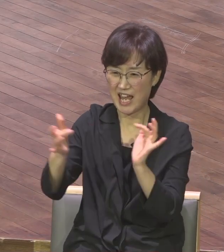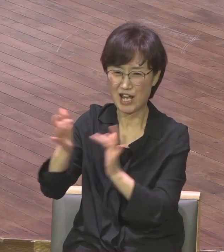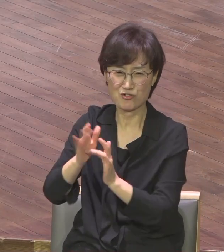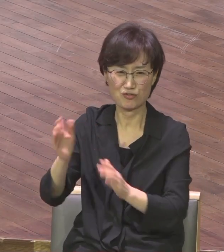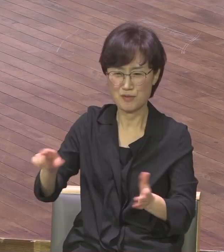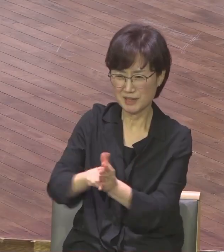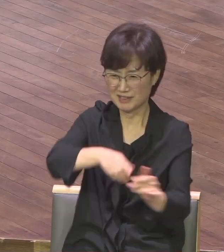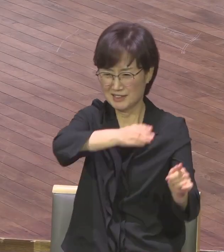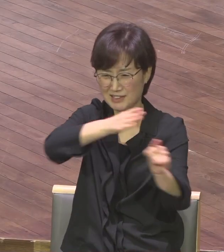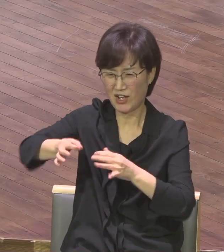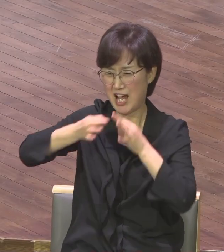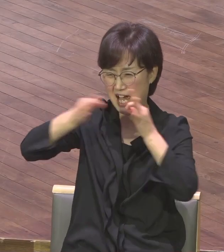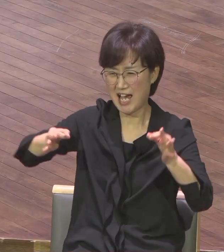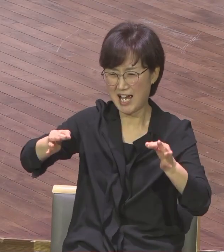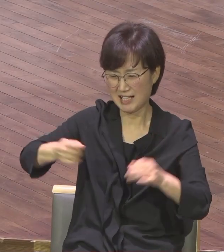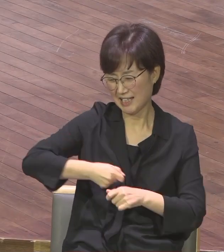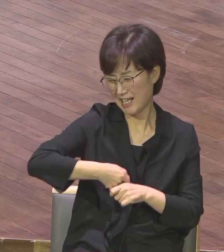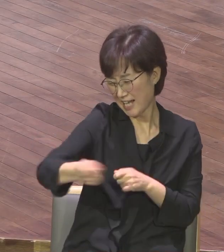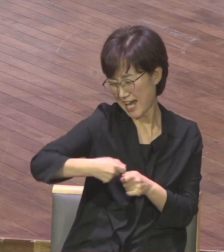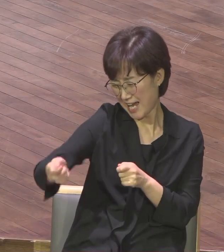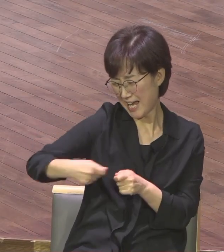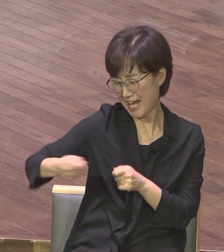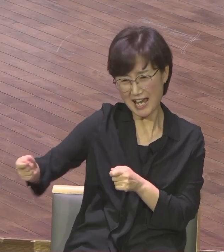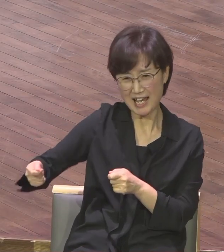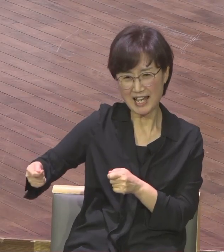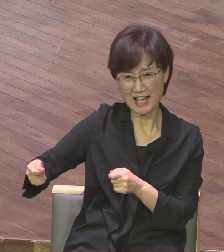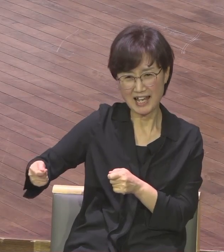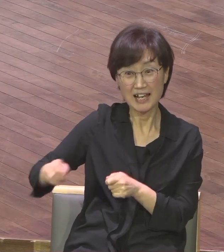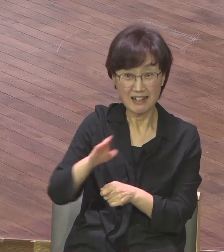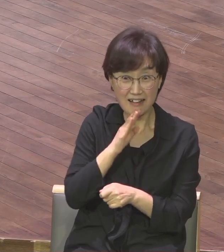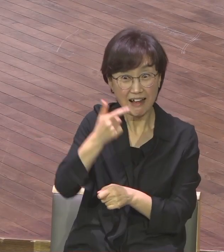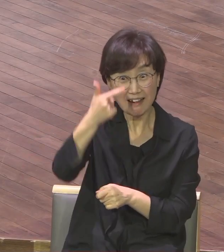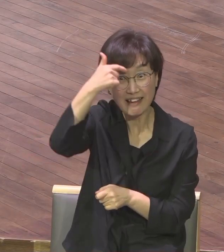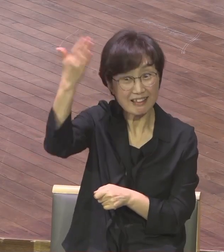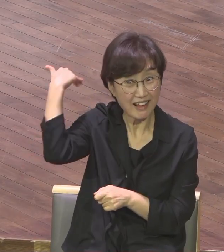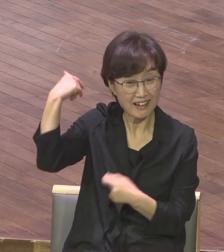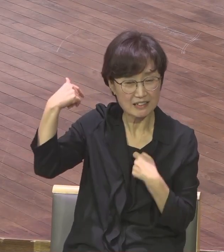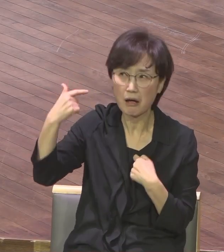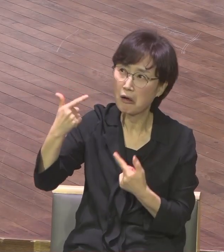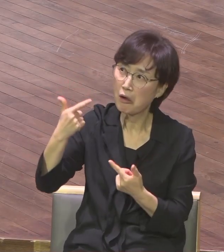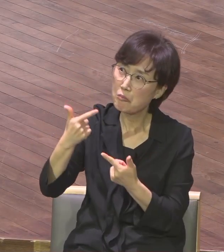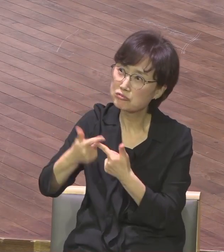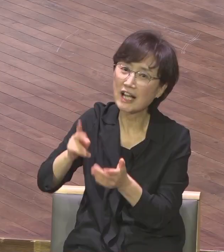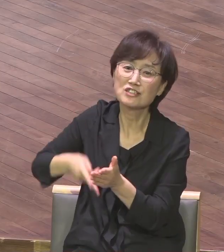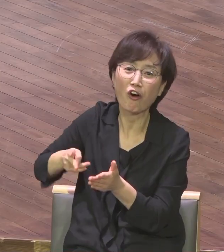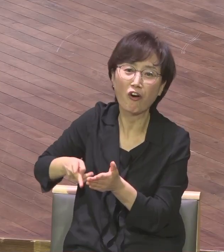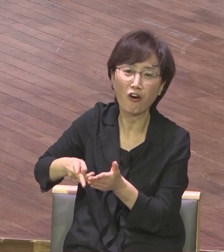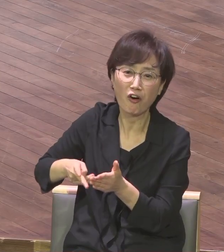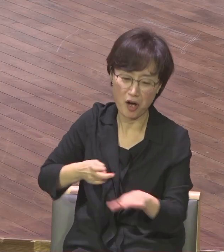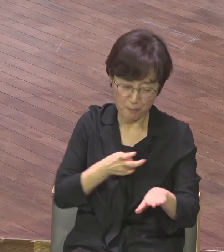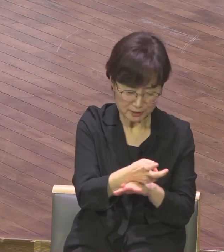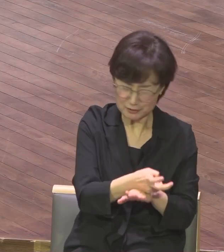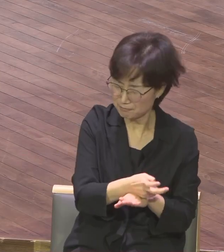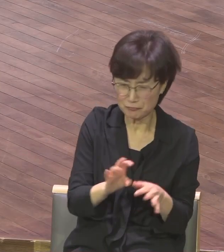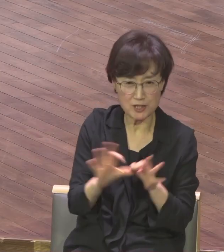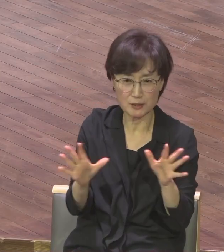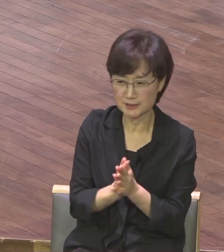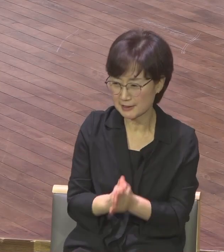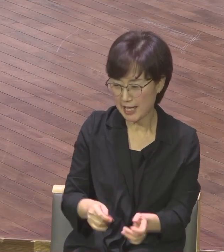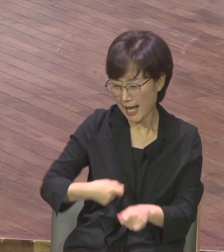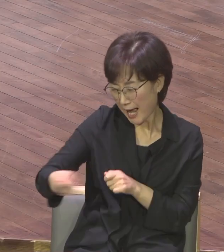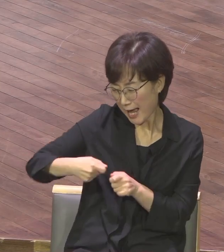막 부산역에서 전도지 부시고 버스 좌석 버스 직행 버스 전도하고 유치장